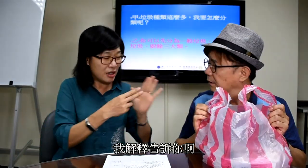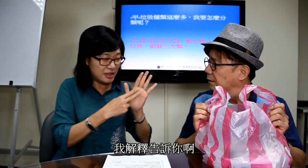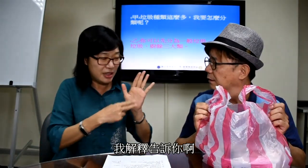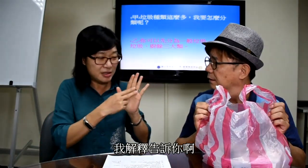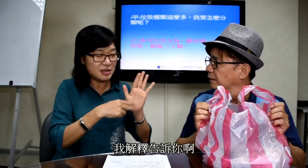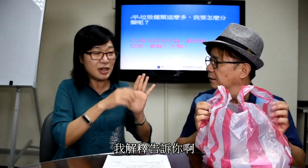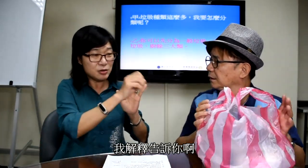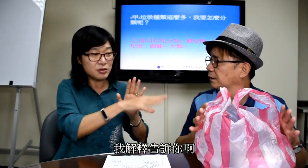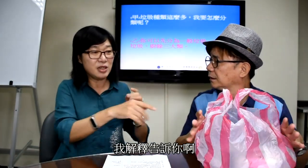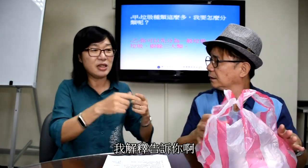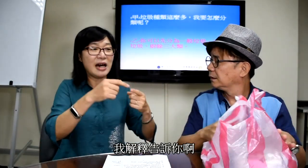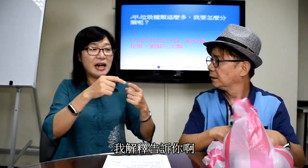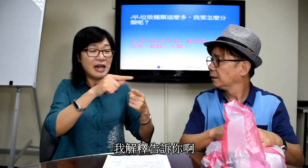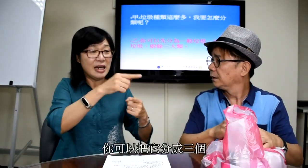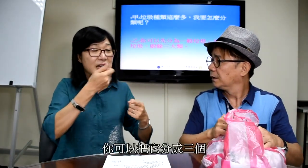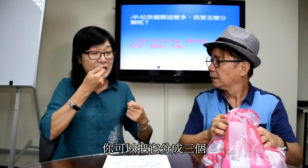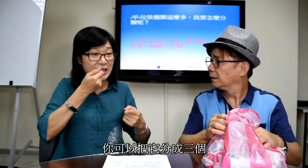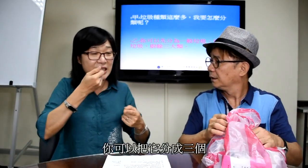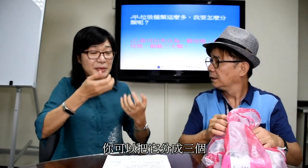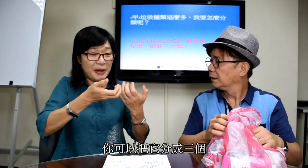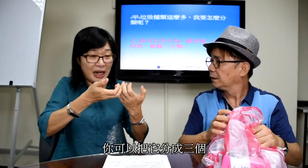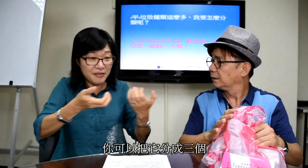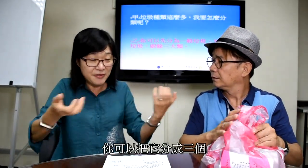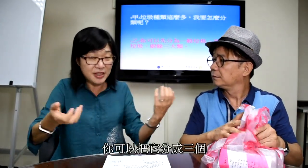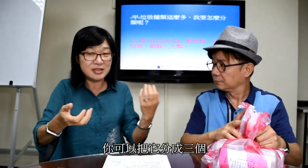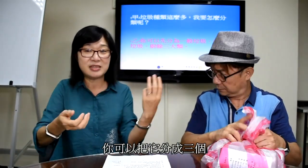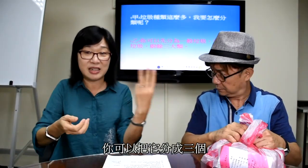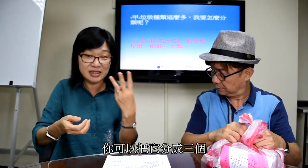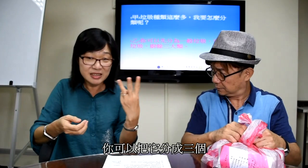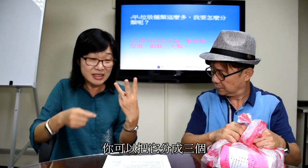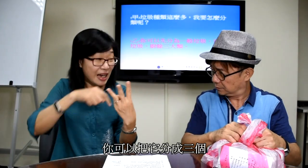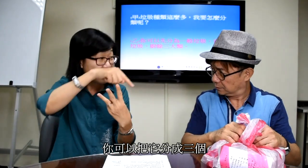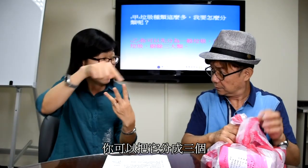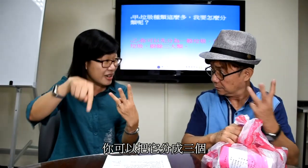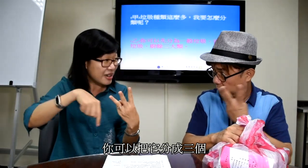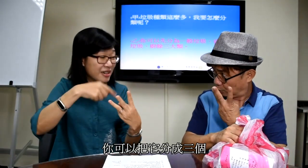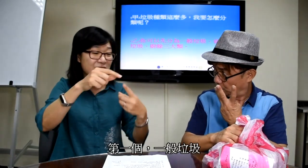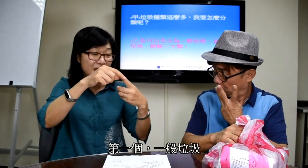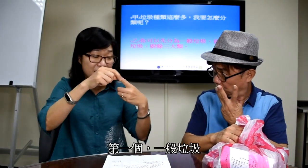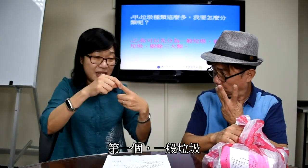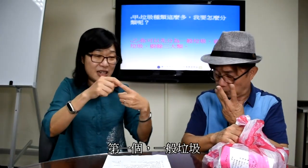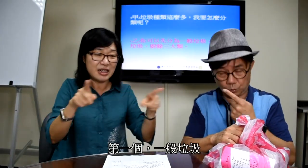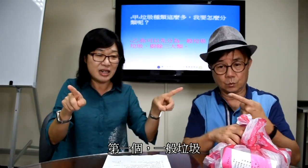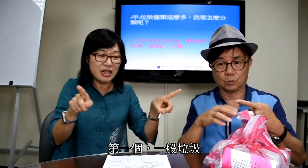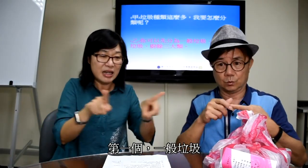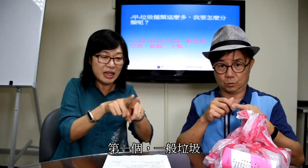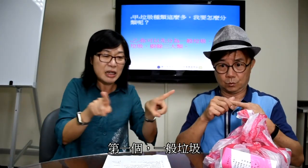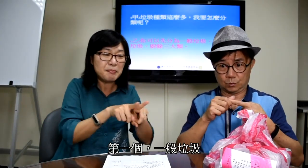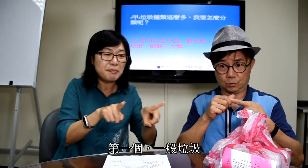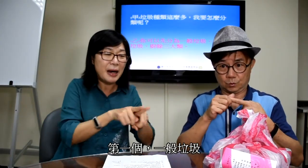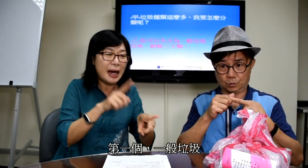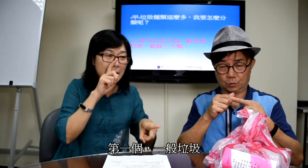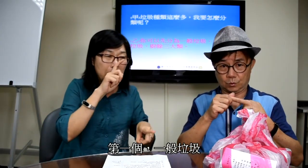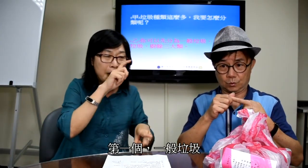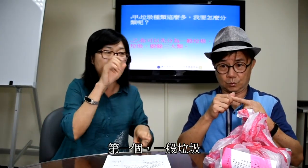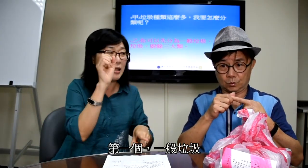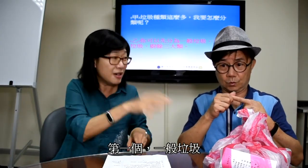解释告诉你啊，你可以把它分成三个，第一个，一般垃